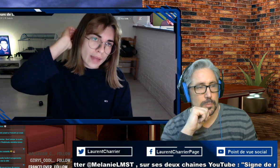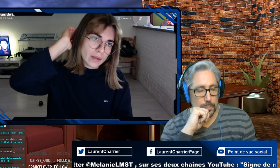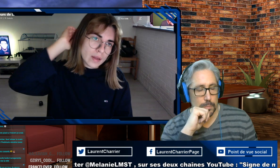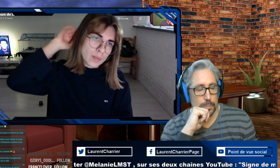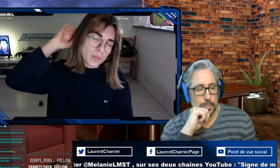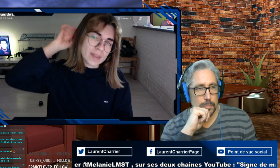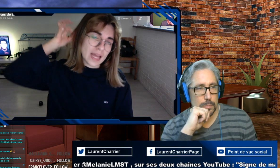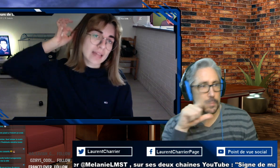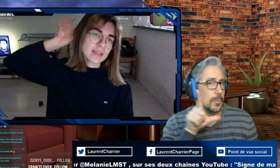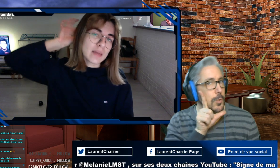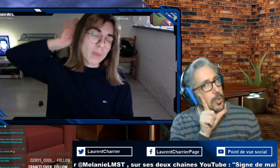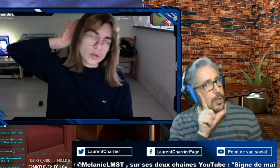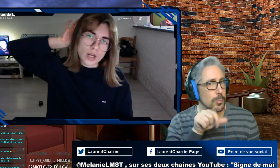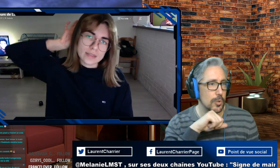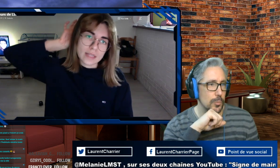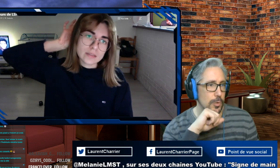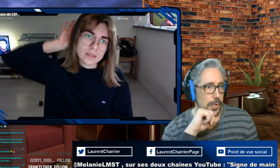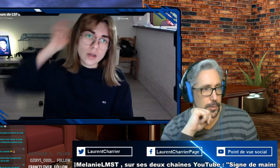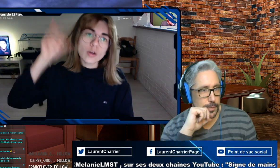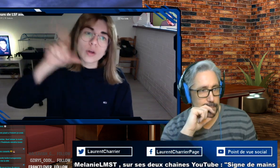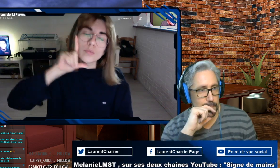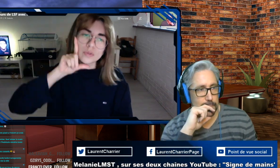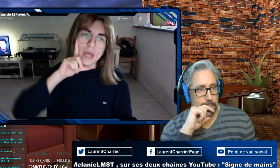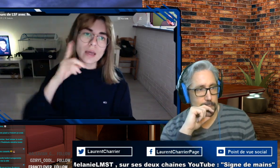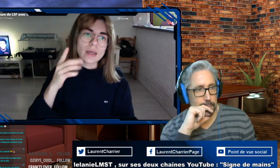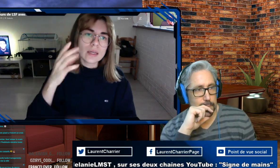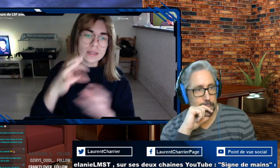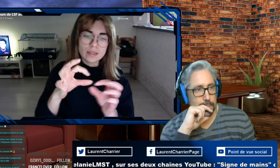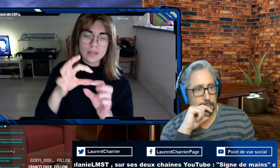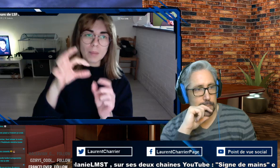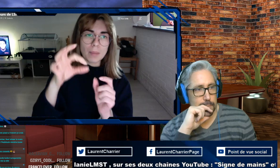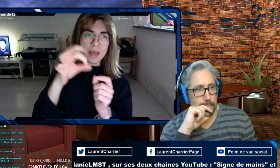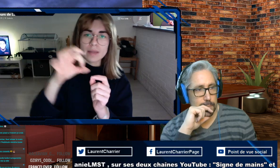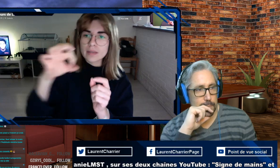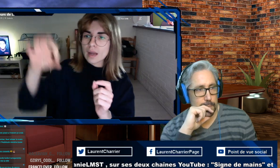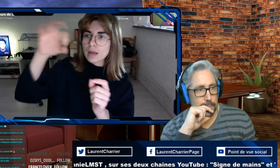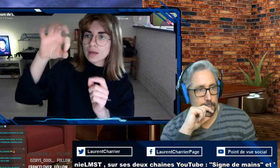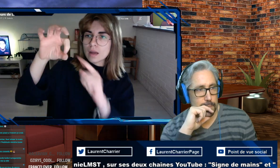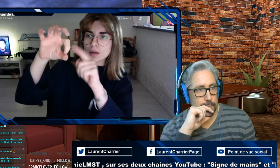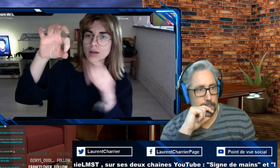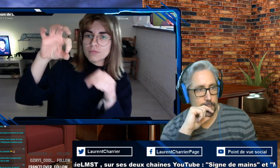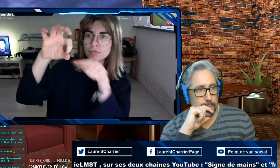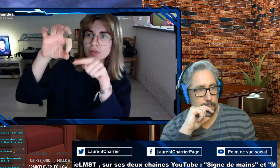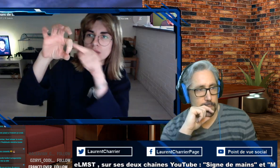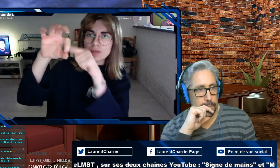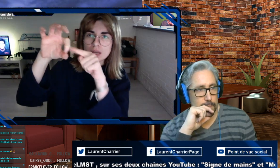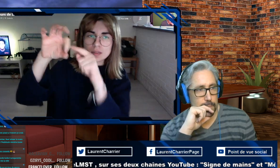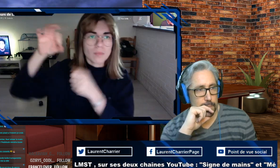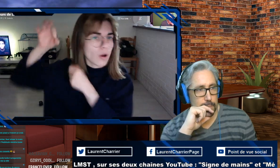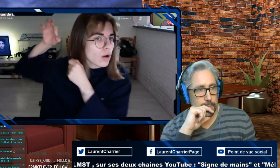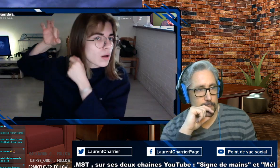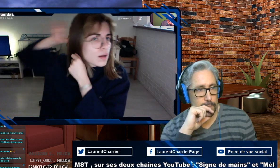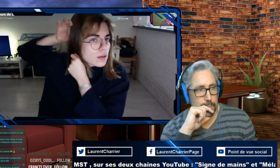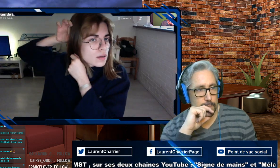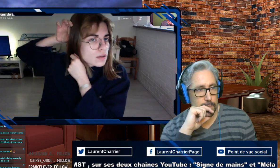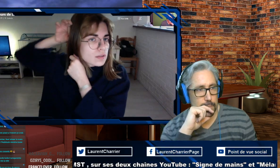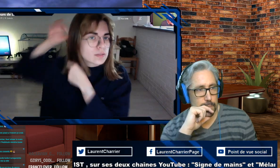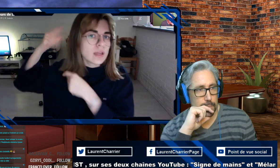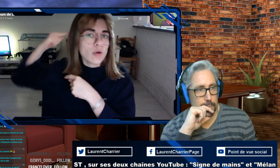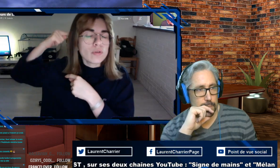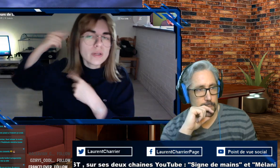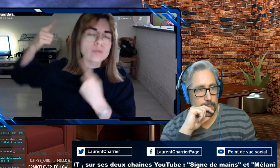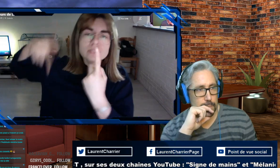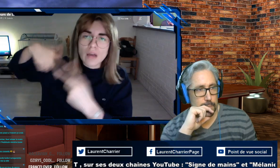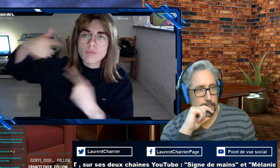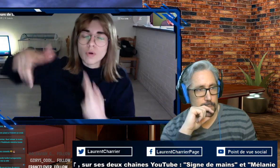de l'oreille, peut mettre un aimant dans la Comme le tête, cas. comme le cas. Et l'appareil, il y a un pull avec un aimant